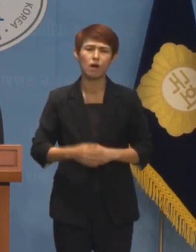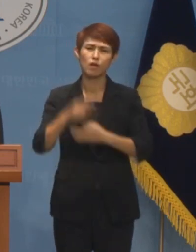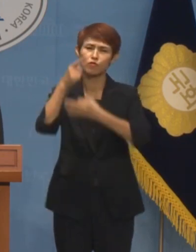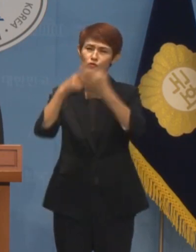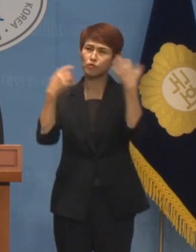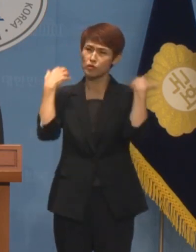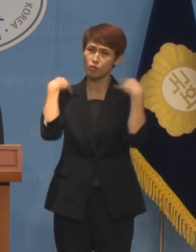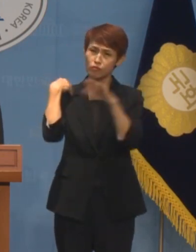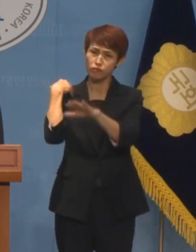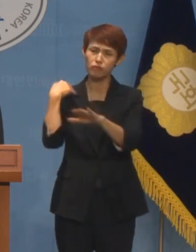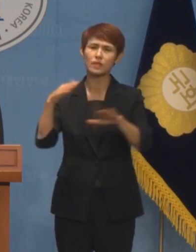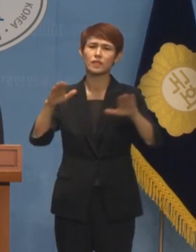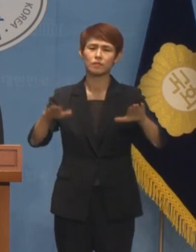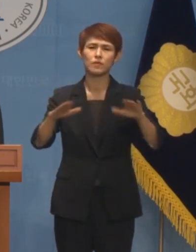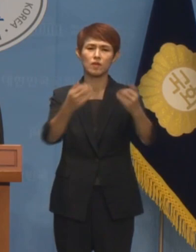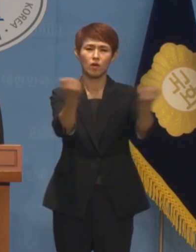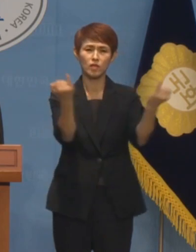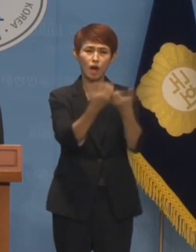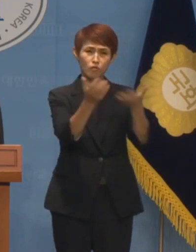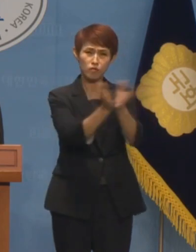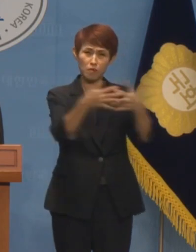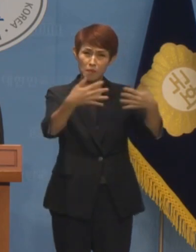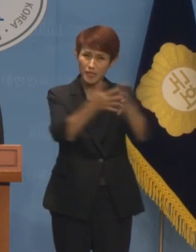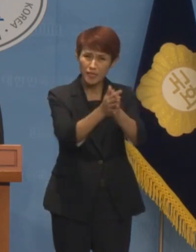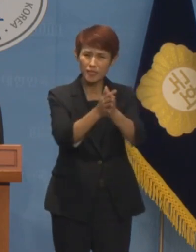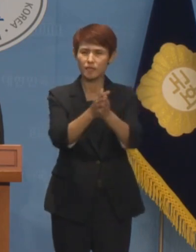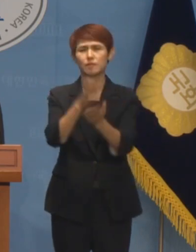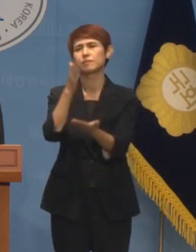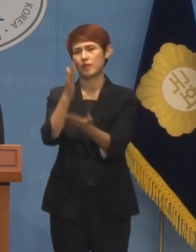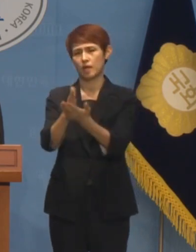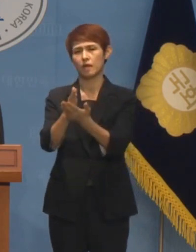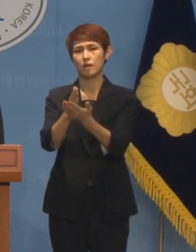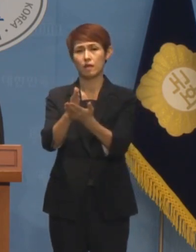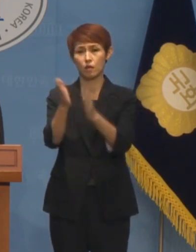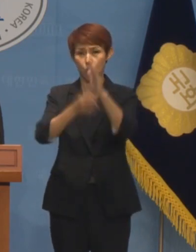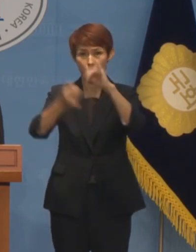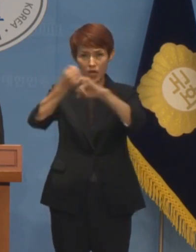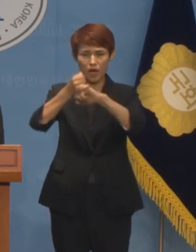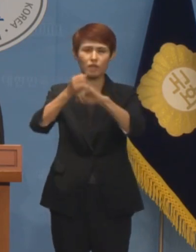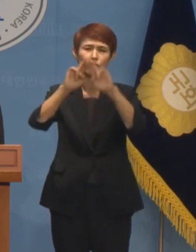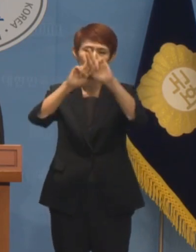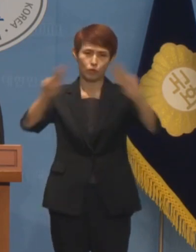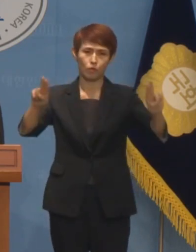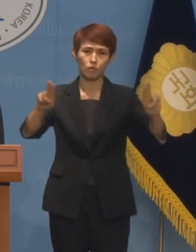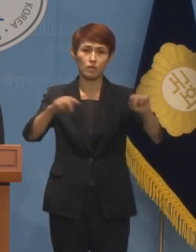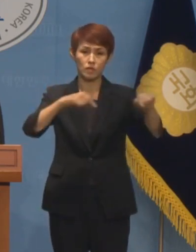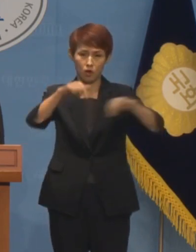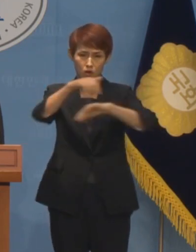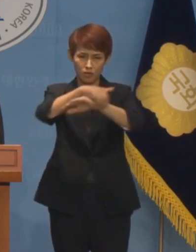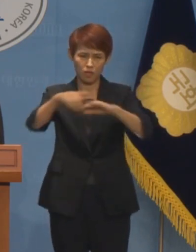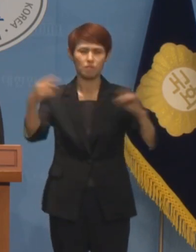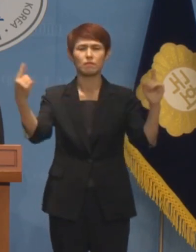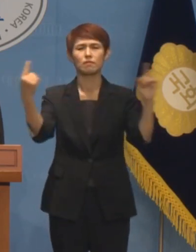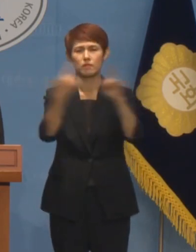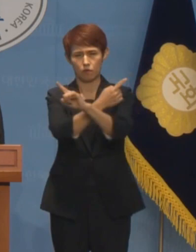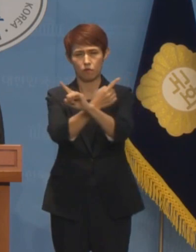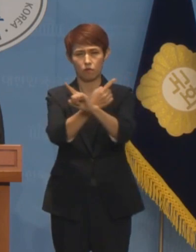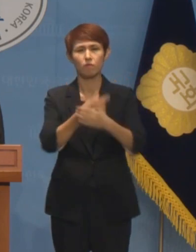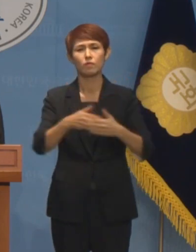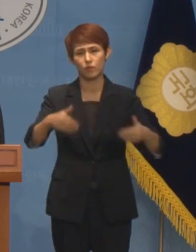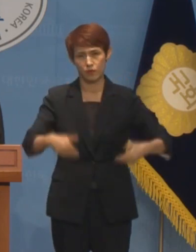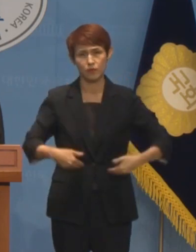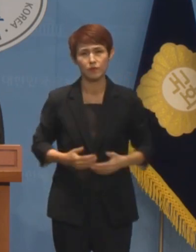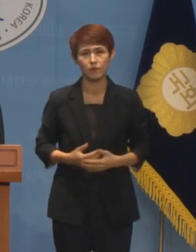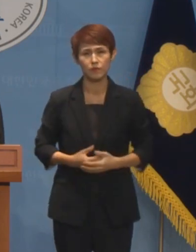정부는 당장 여가부 폐지 공약을 철회하고 정책 기조를 전환하여 전면적 대응을